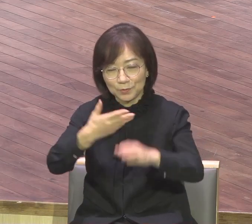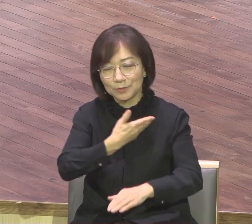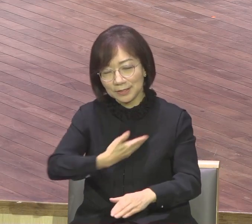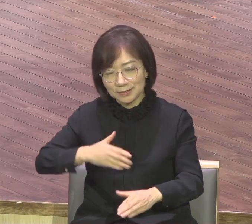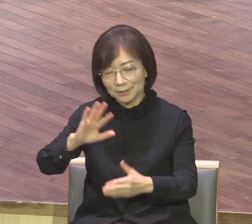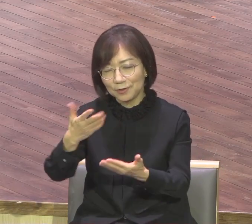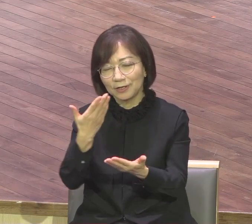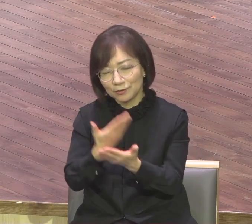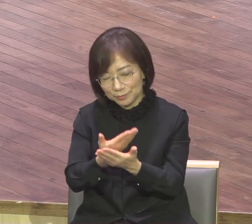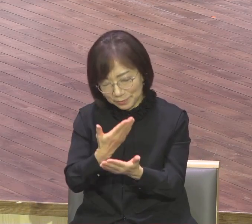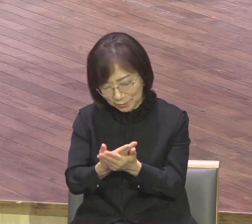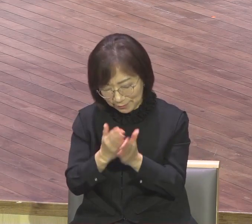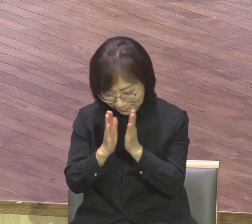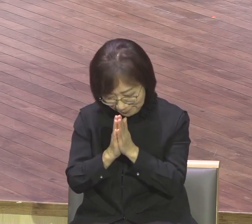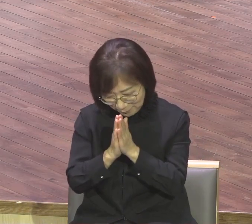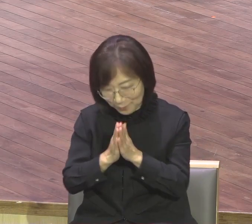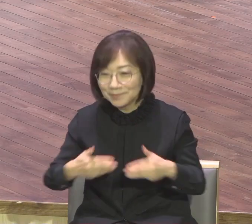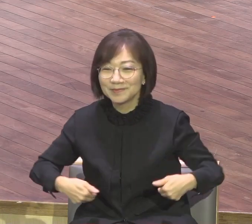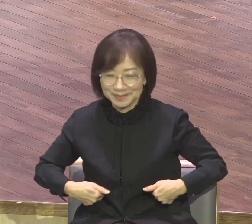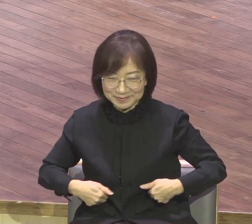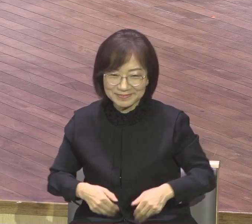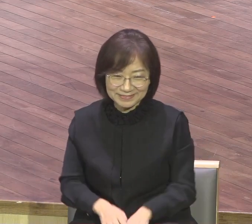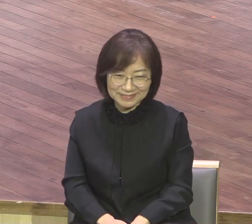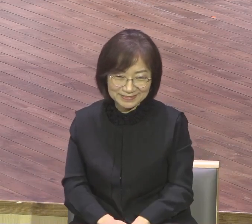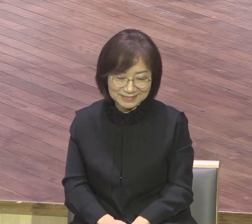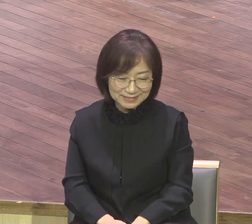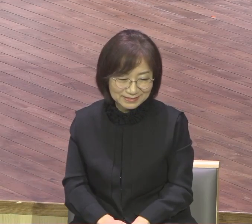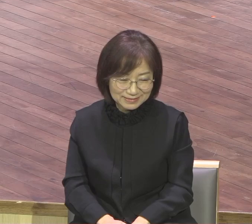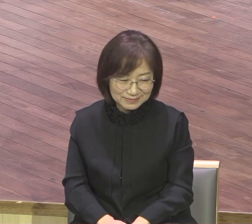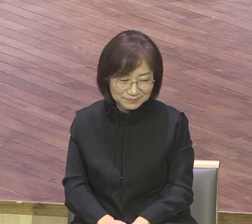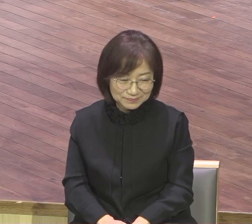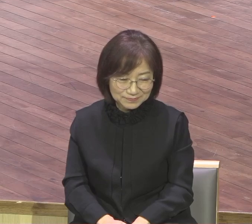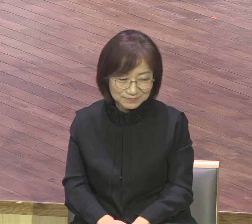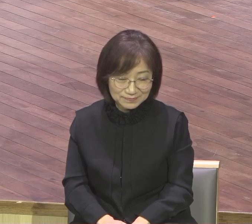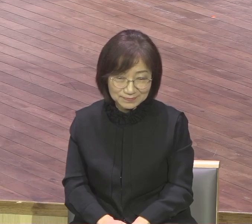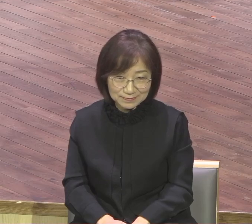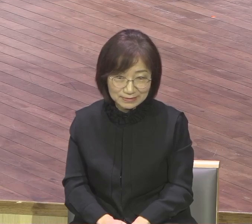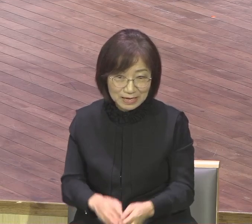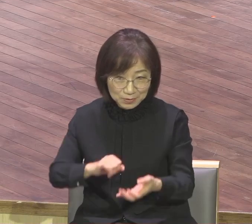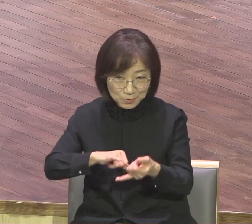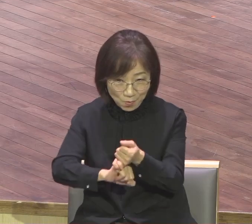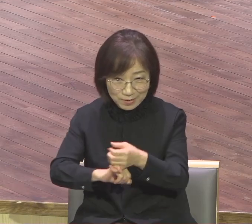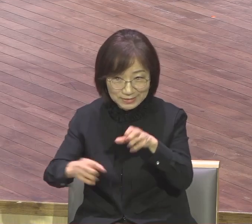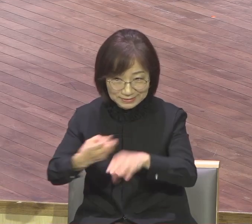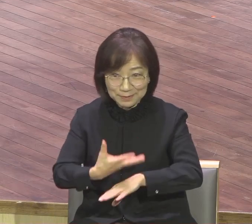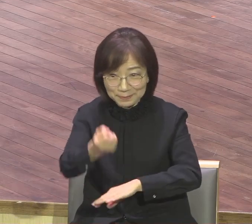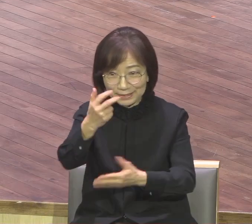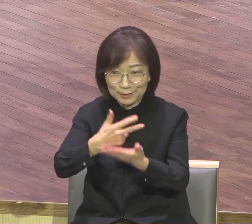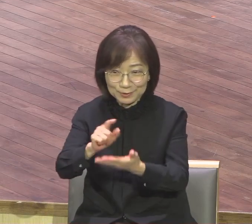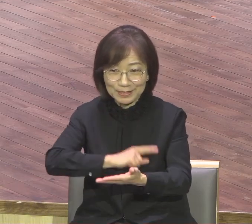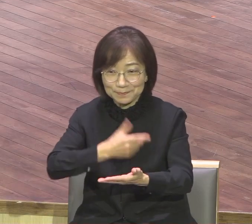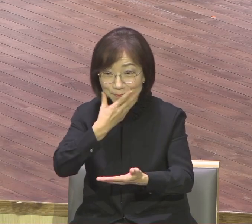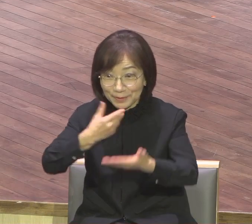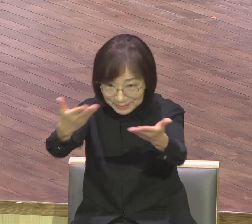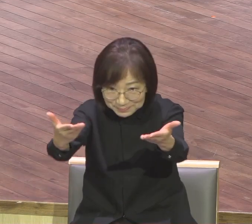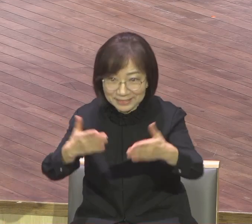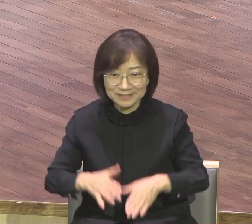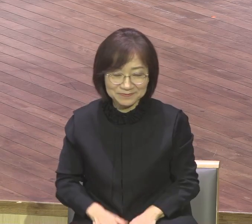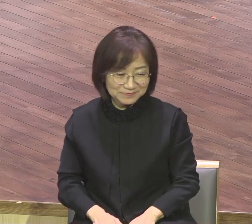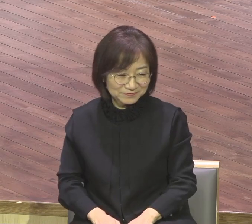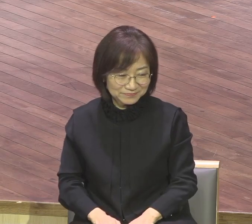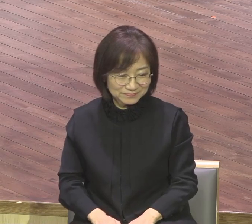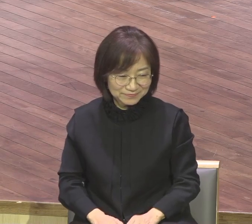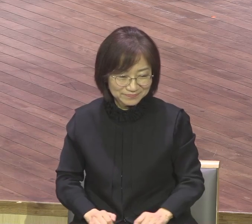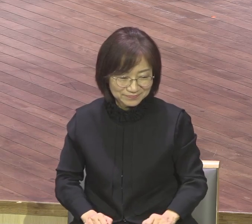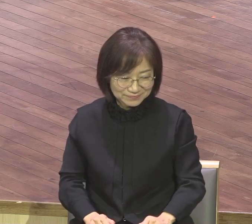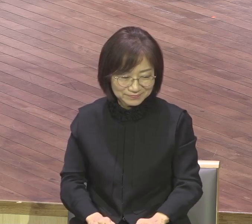donde estamos viviendo. Todos seamos evangelistas del campo. 자, 이 응답받기를 주의 이름으로 축복합니다. Le bendigo en el nombre del Señor Jesucristo que sean